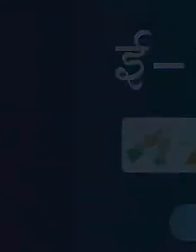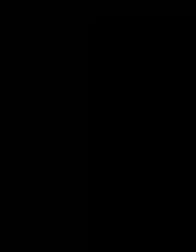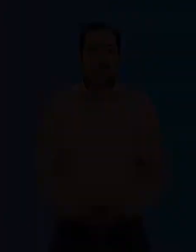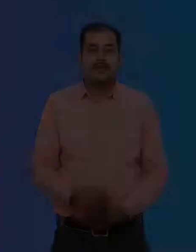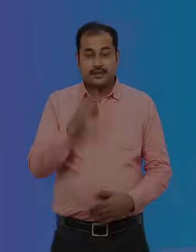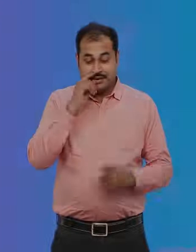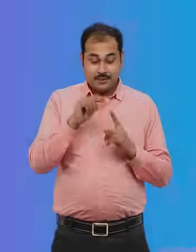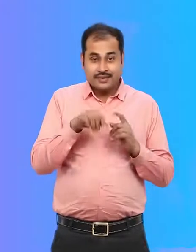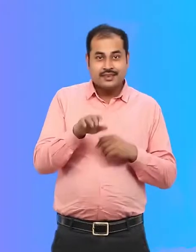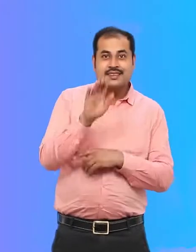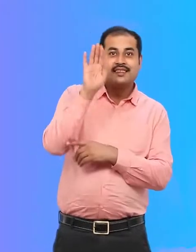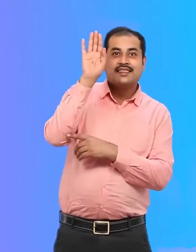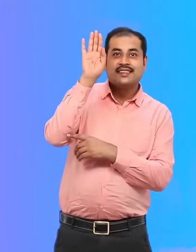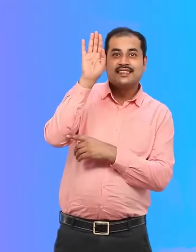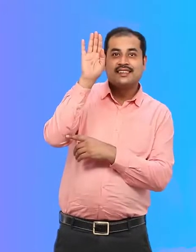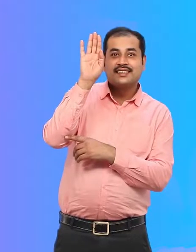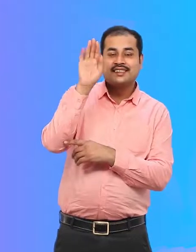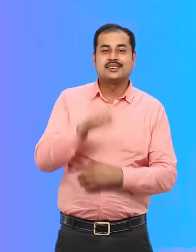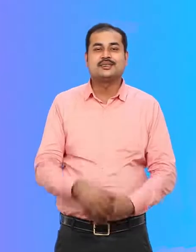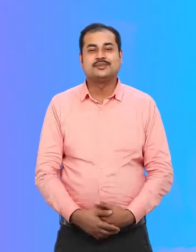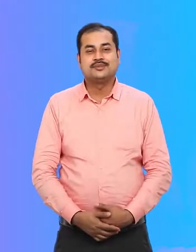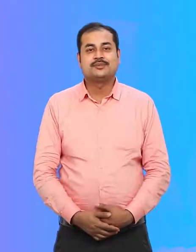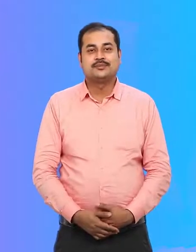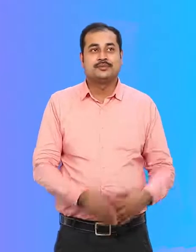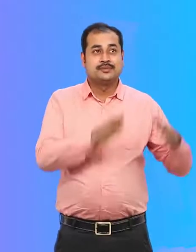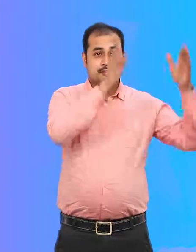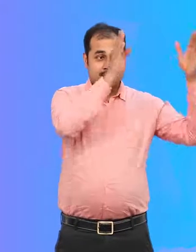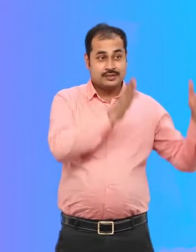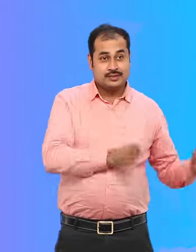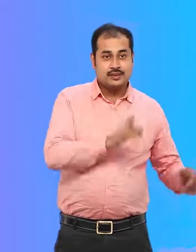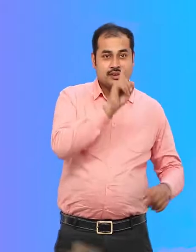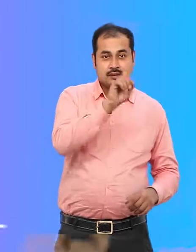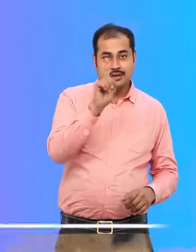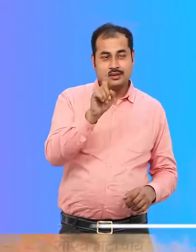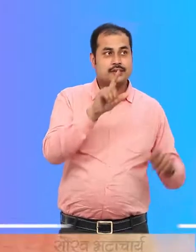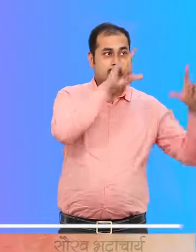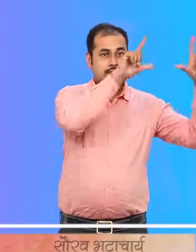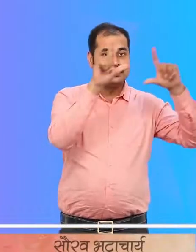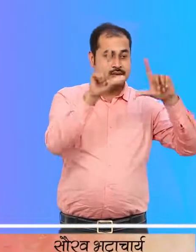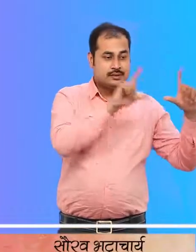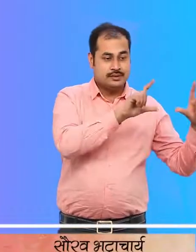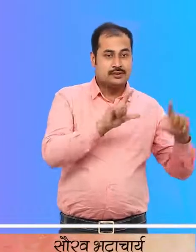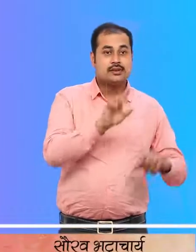प्रिया ने हाथ उठाया इस प्रेम में चार चित्र